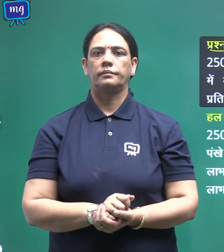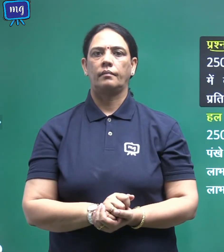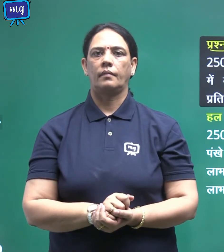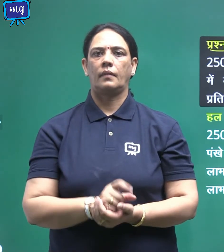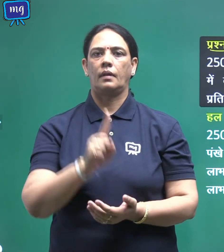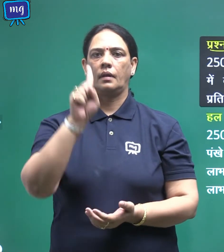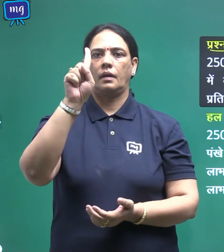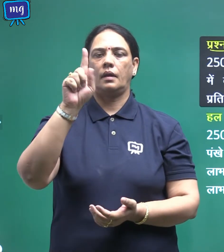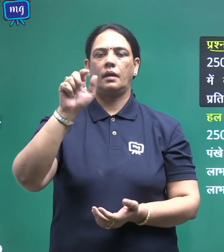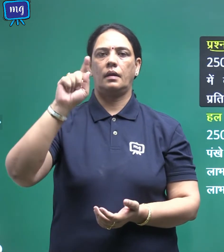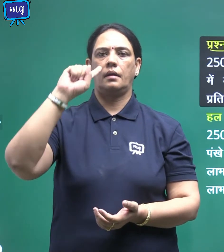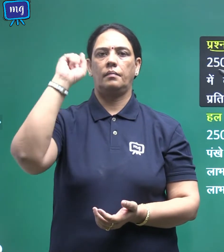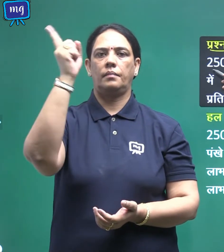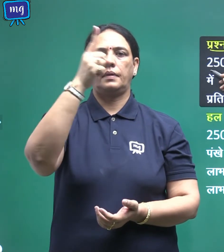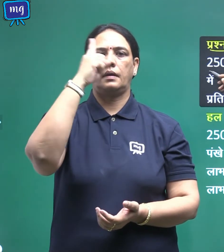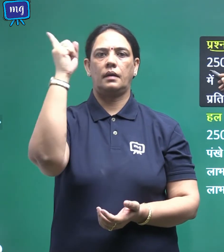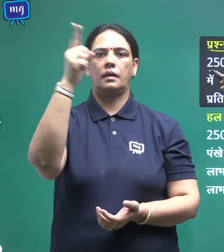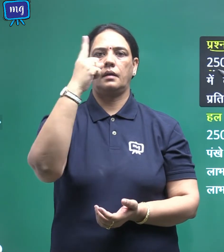एक पंखा